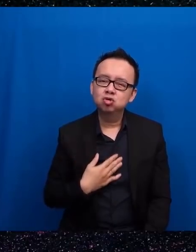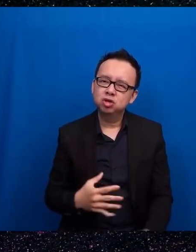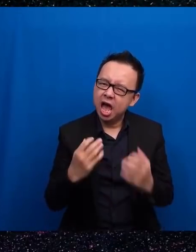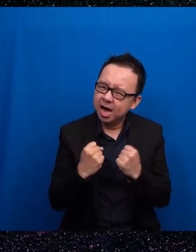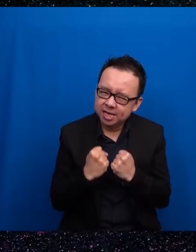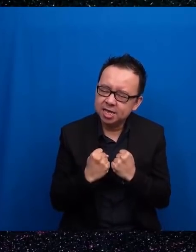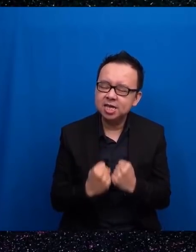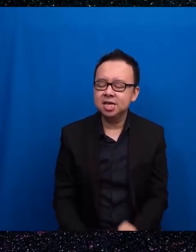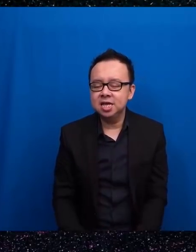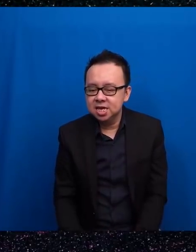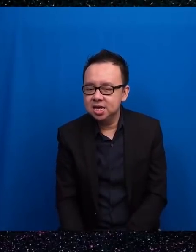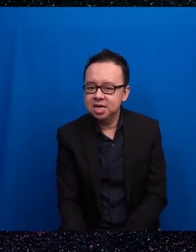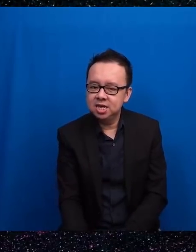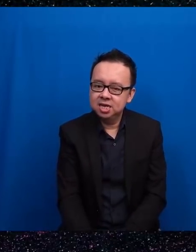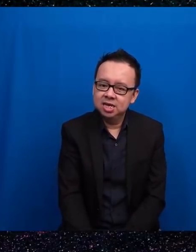Yang ku